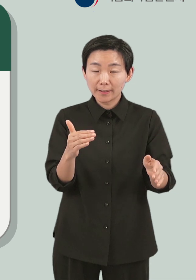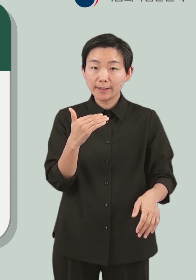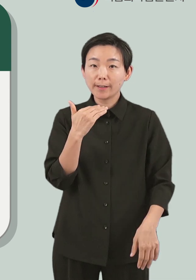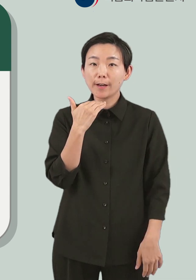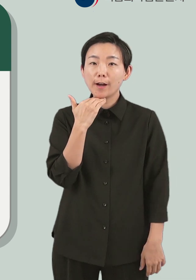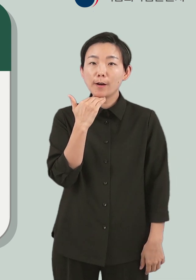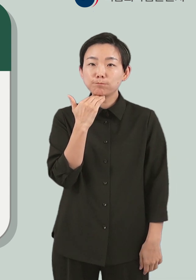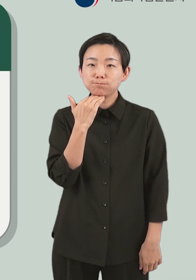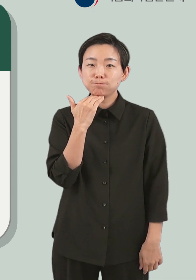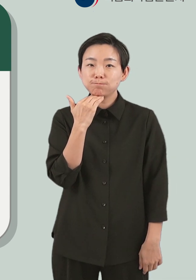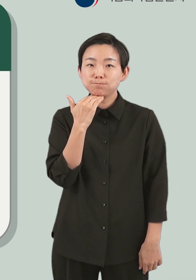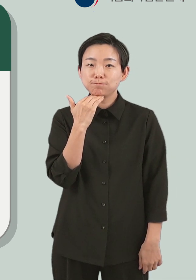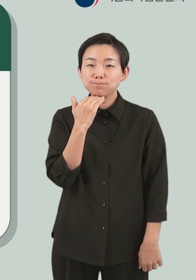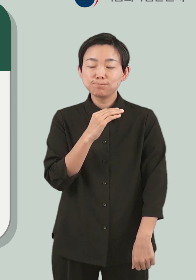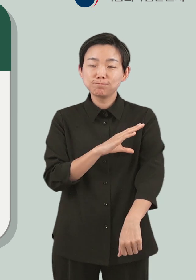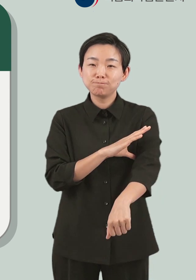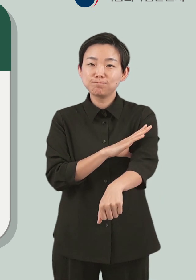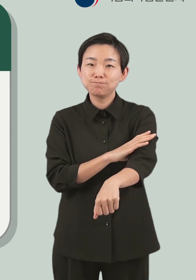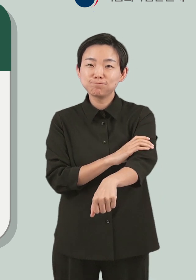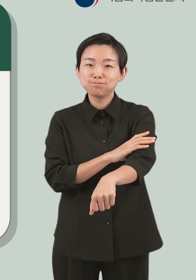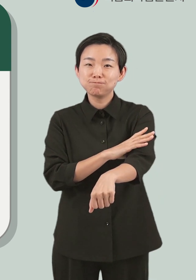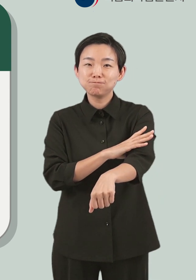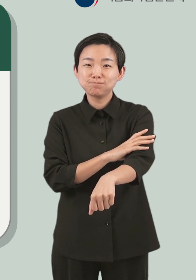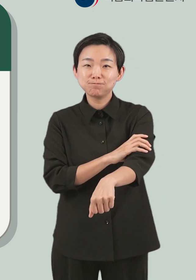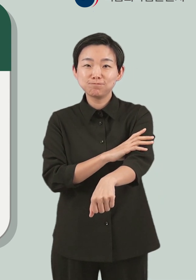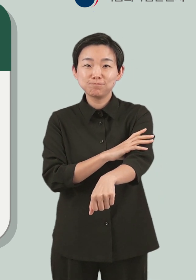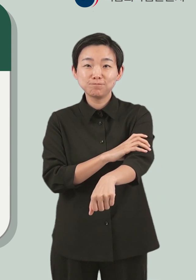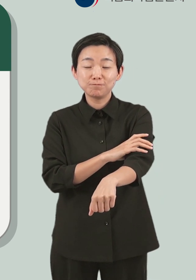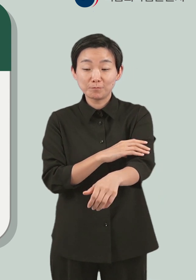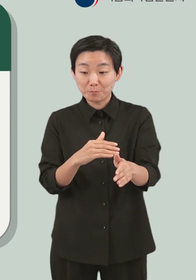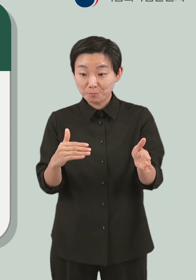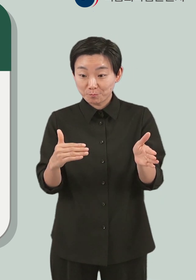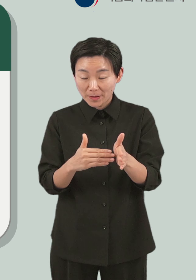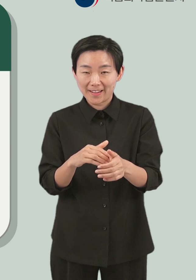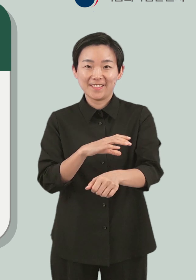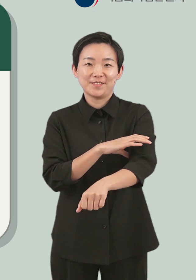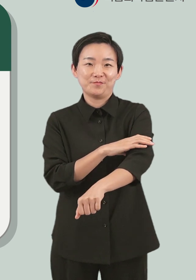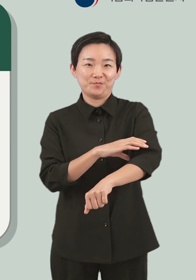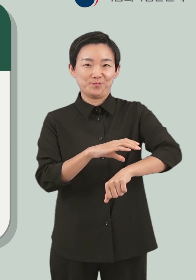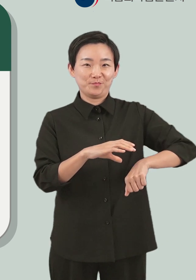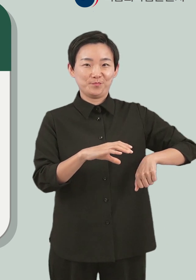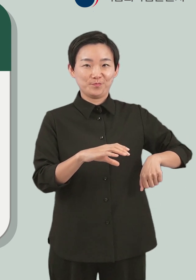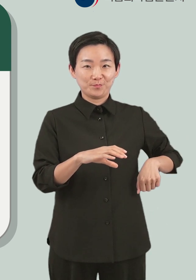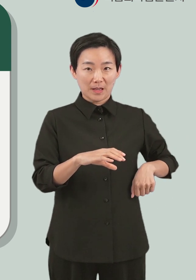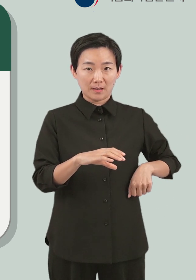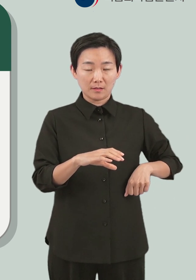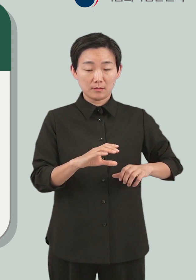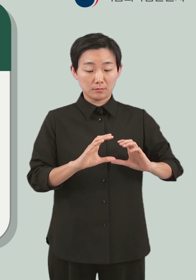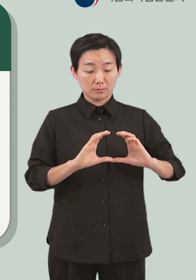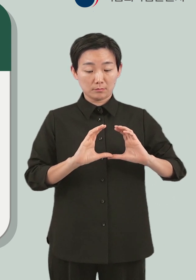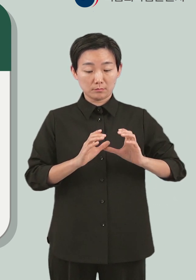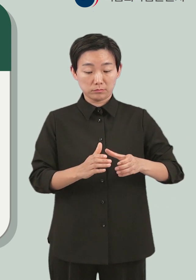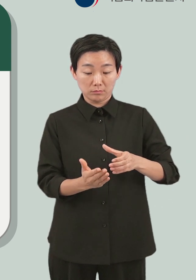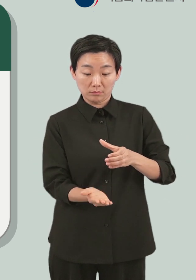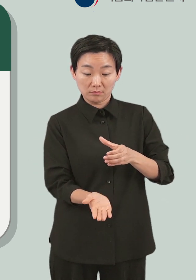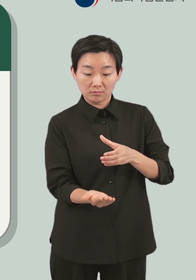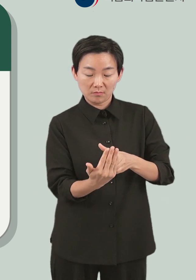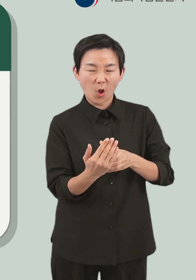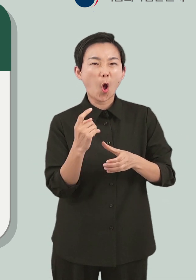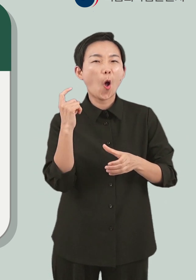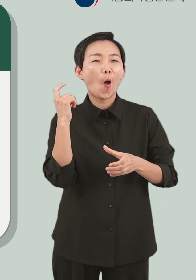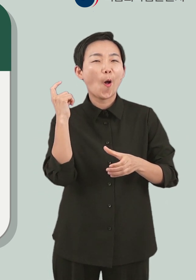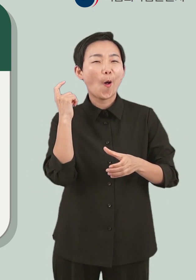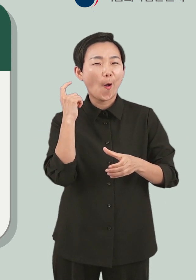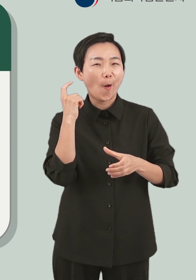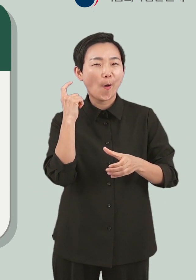때까지 잠시 멈춥니다. 측정이 완료되면 커프에서 팔을 빼고 커프와 팔걸이를 딸깍하는 소리가 날